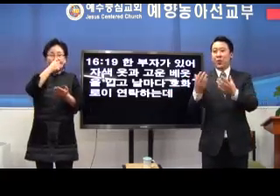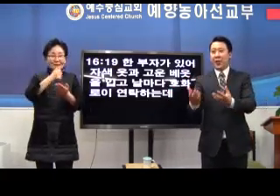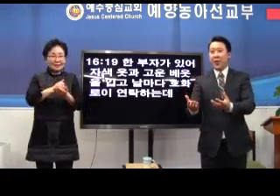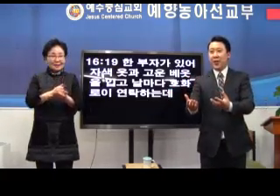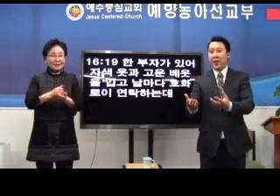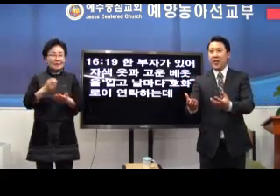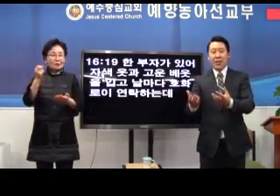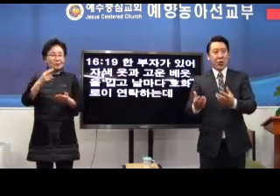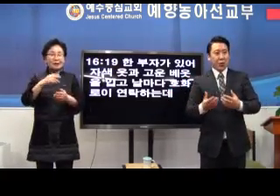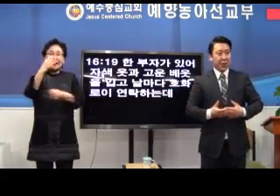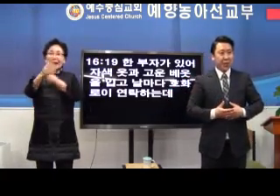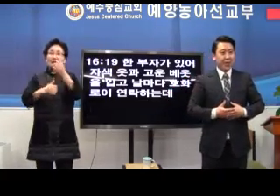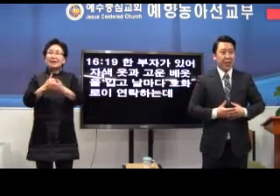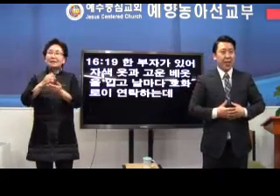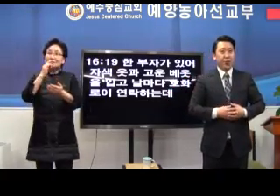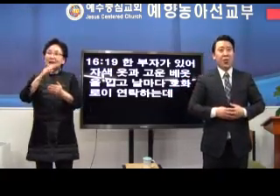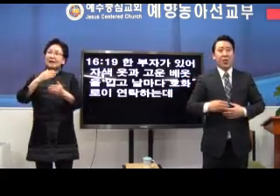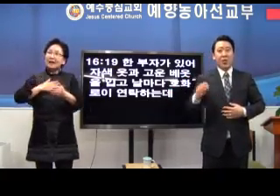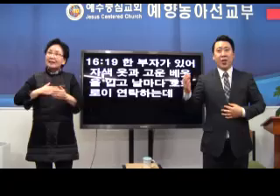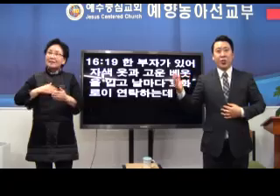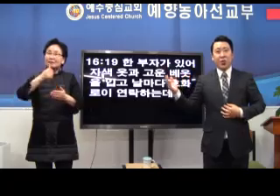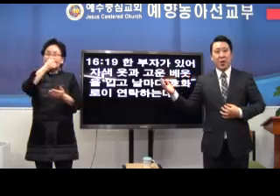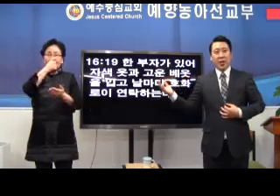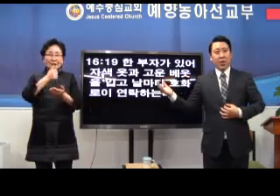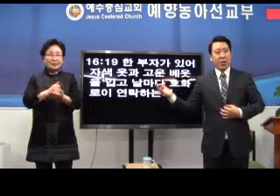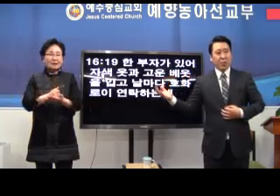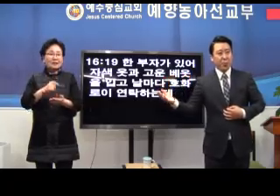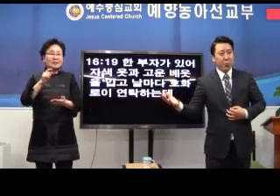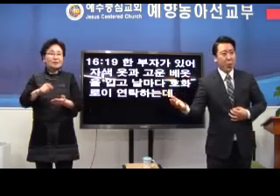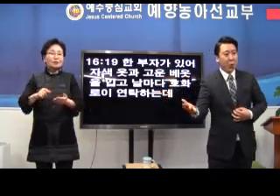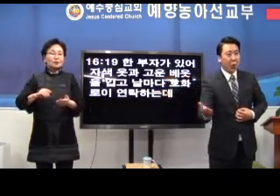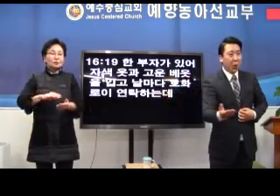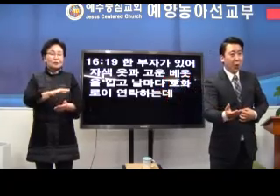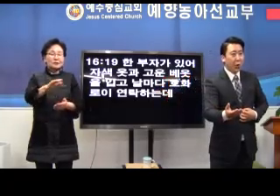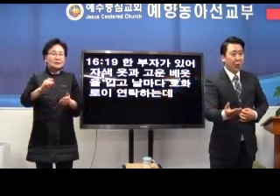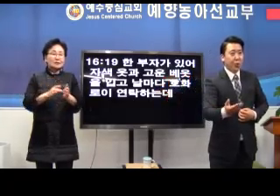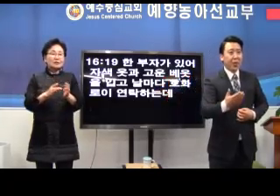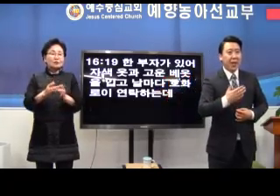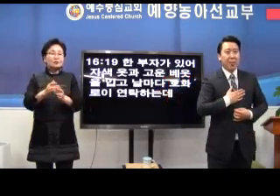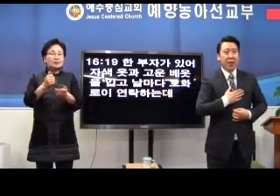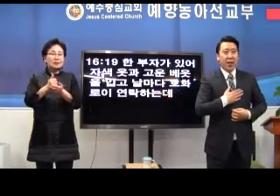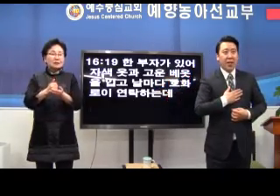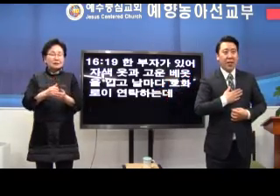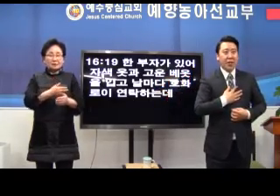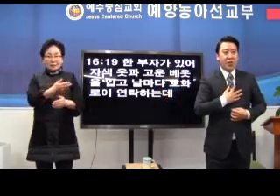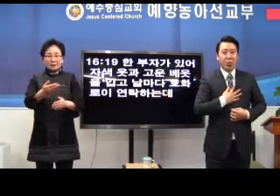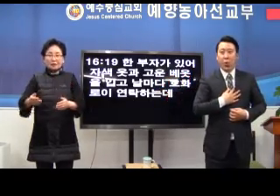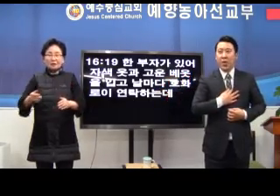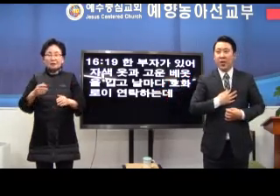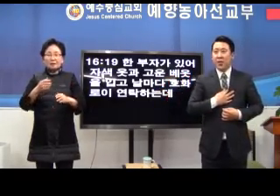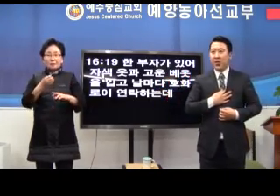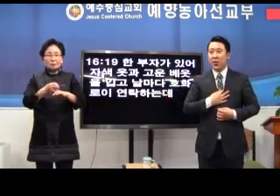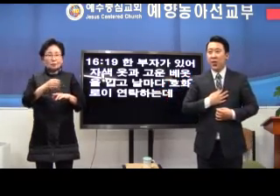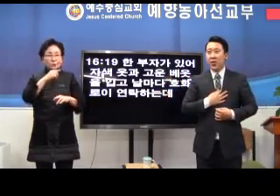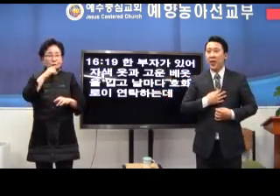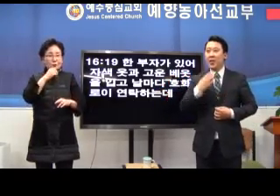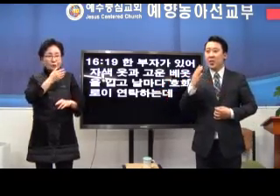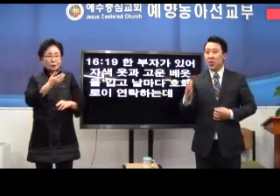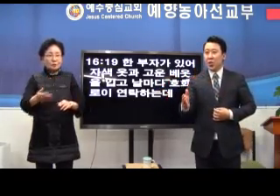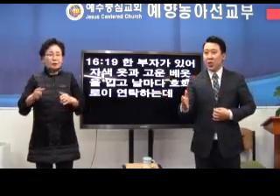죄, 이것은 우리 예수님의 흘리신 보혈로 우리가 날마다 예수 이름으로 회개해서